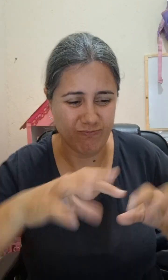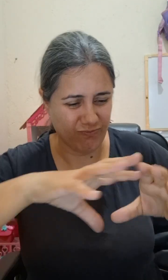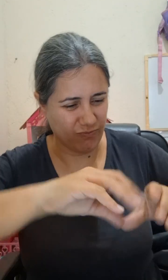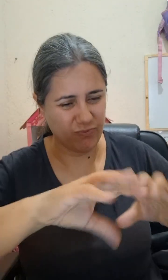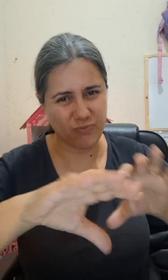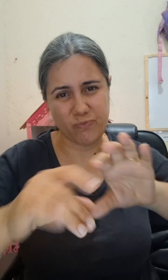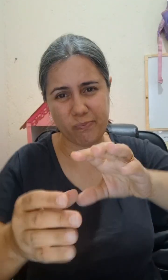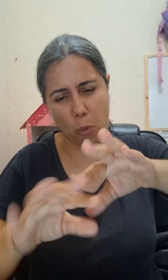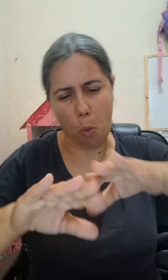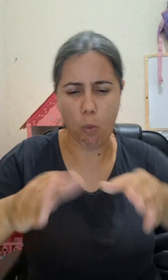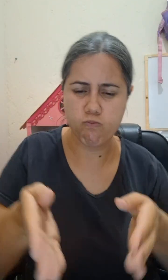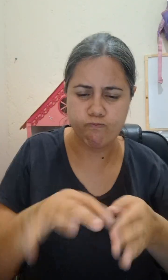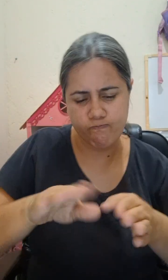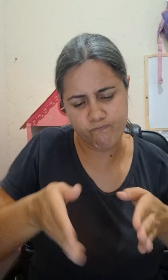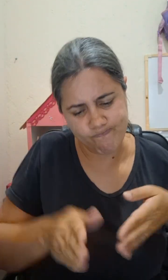homem do pó da terra.